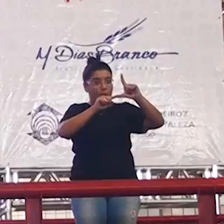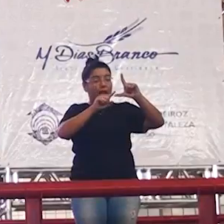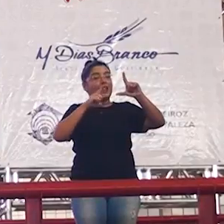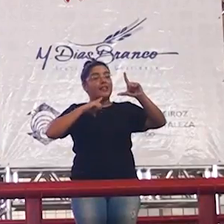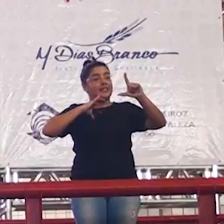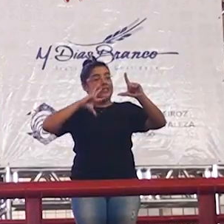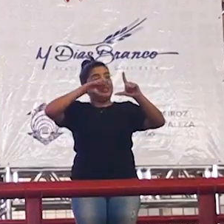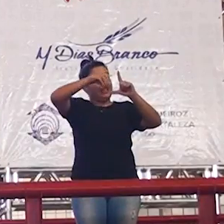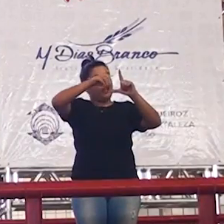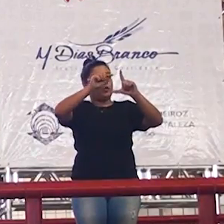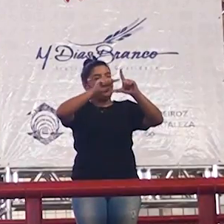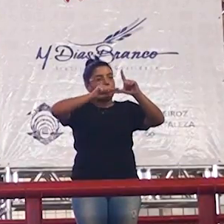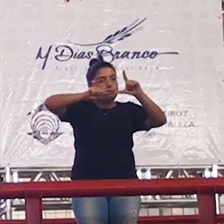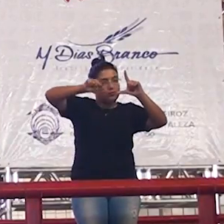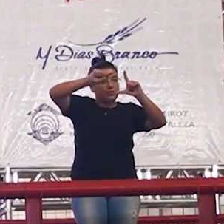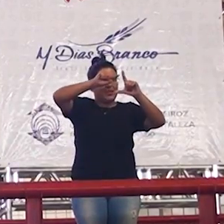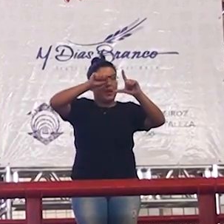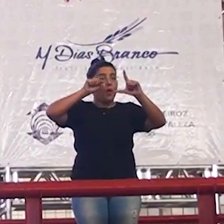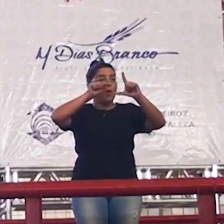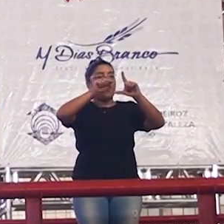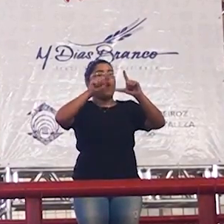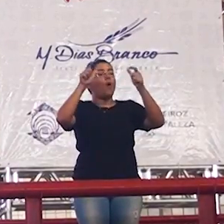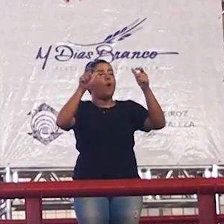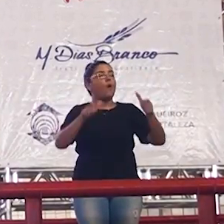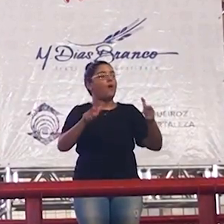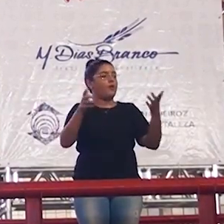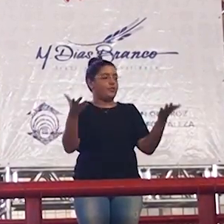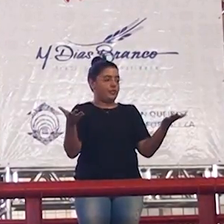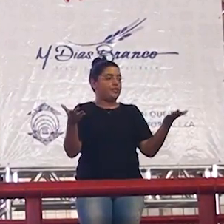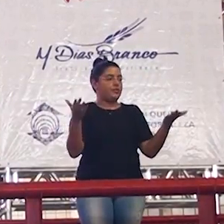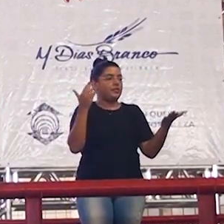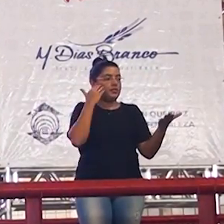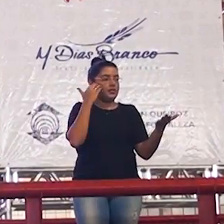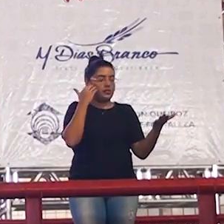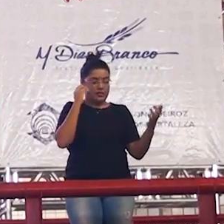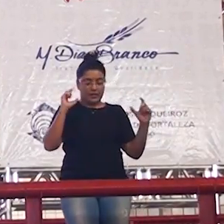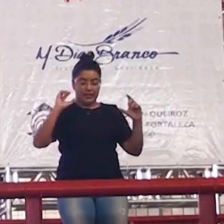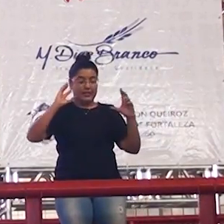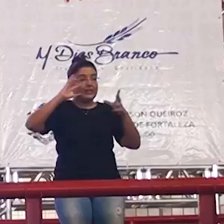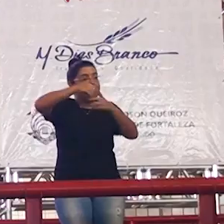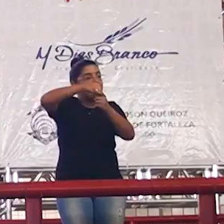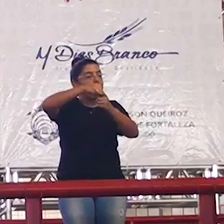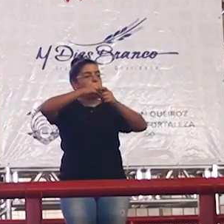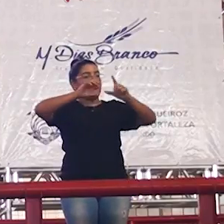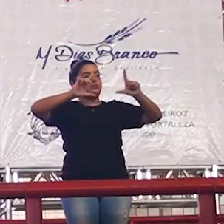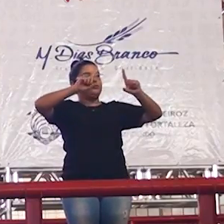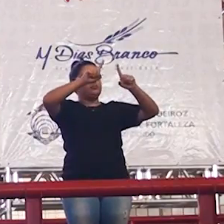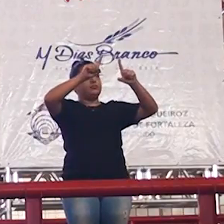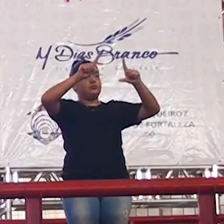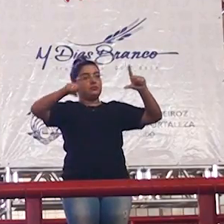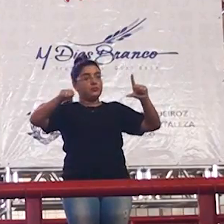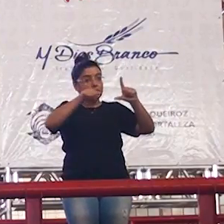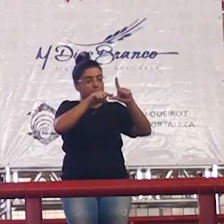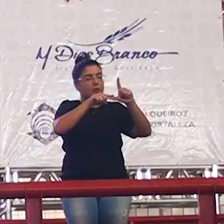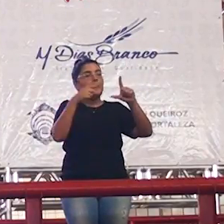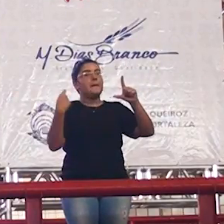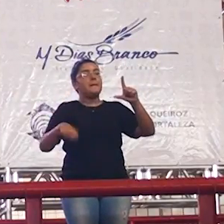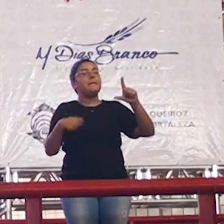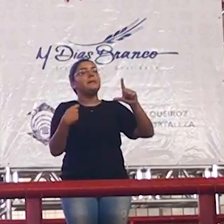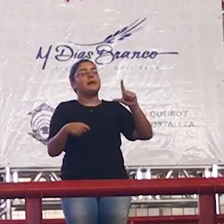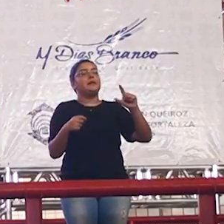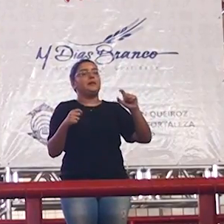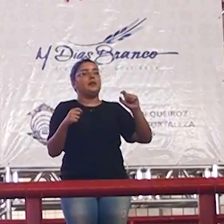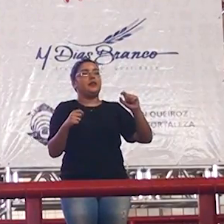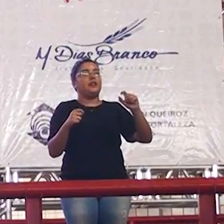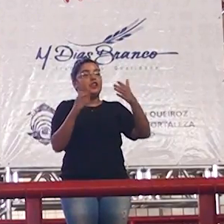momento que você descobrir onde está o centro da circunferência no triângulo, você vai ter que repartir a